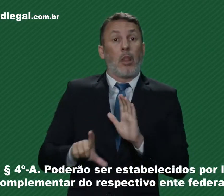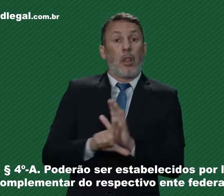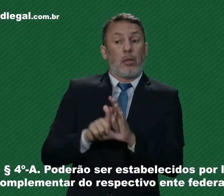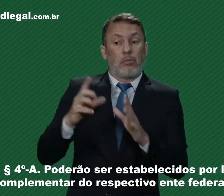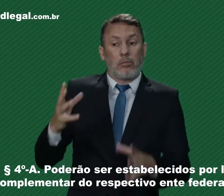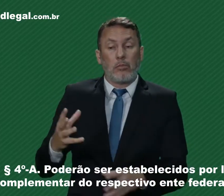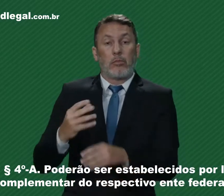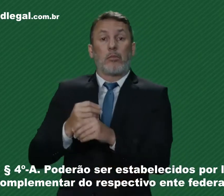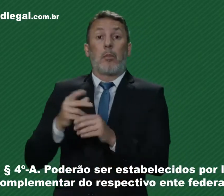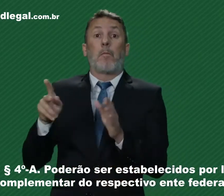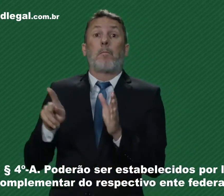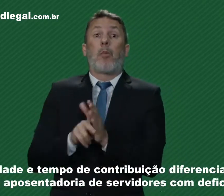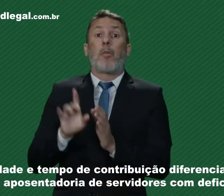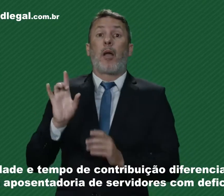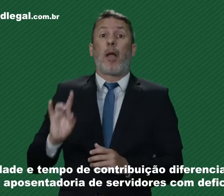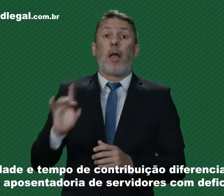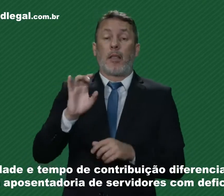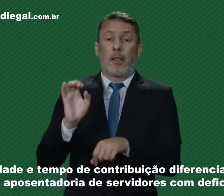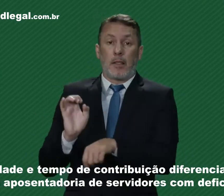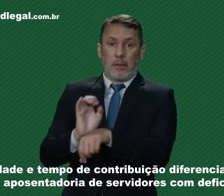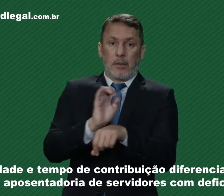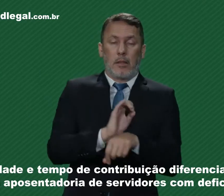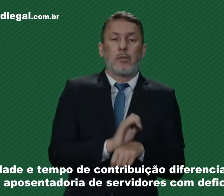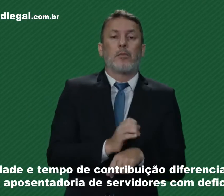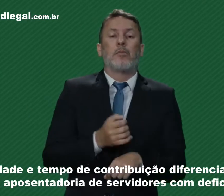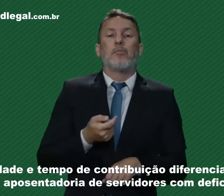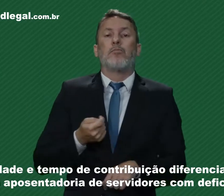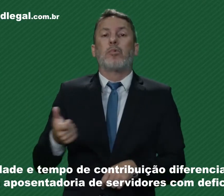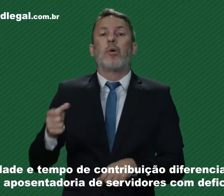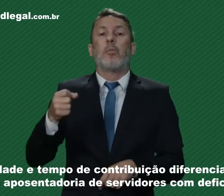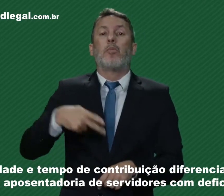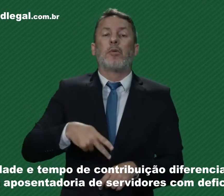de respectivo ente federativo idade e tempo de